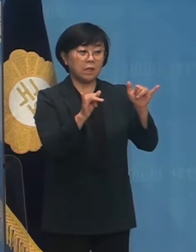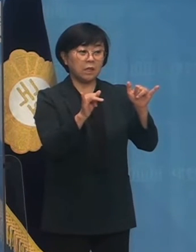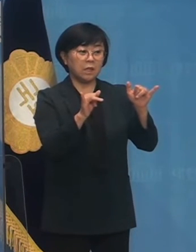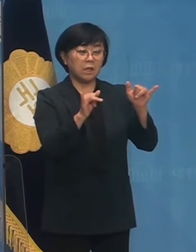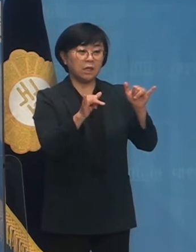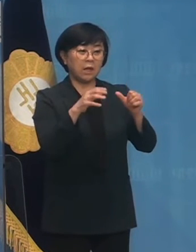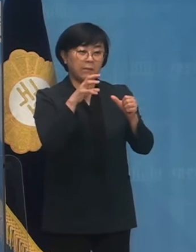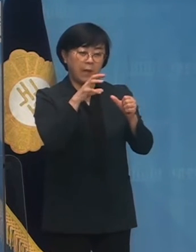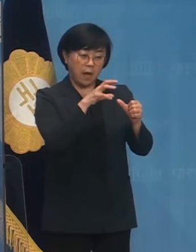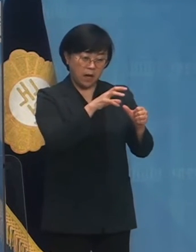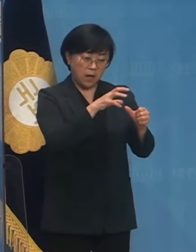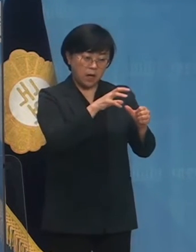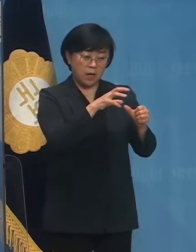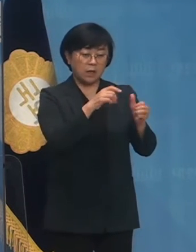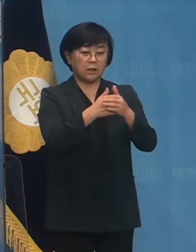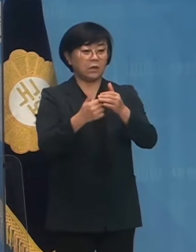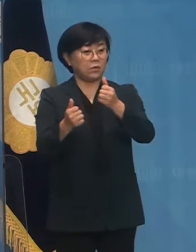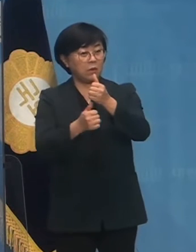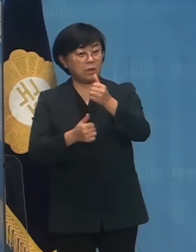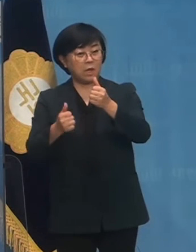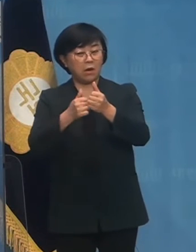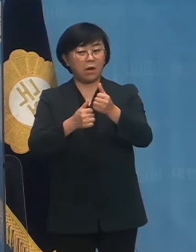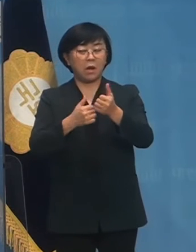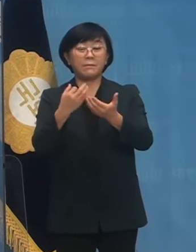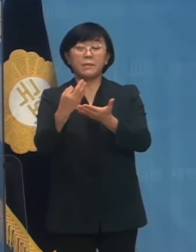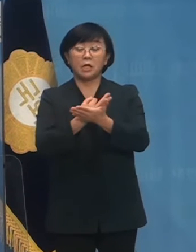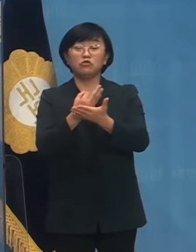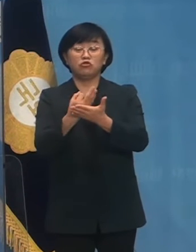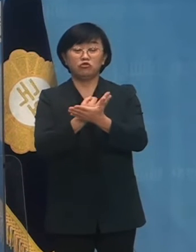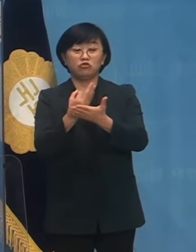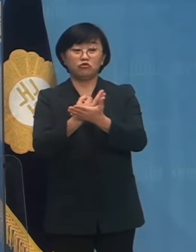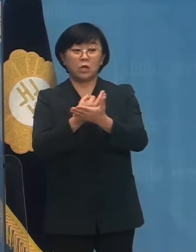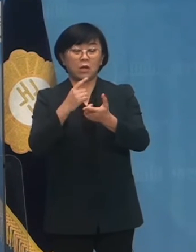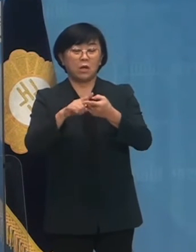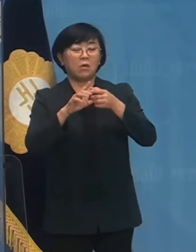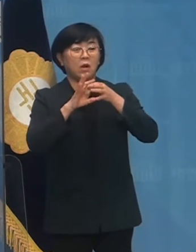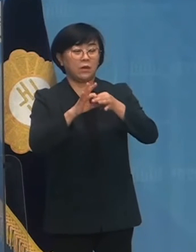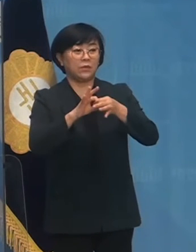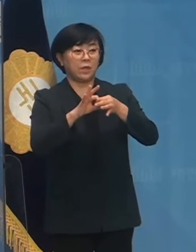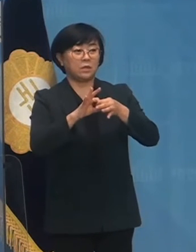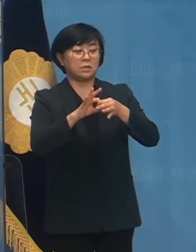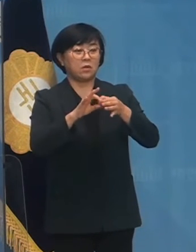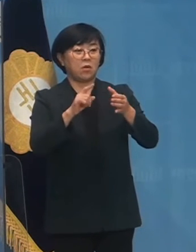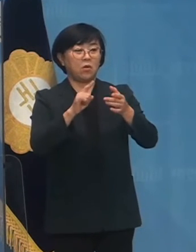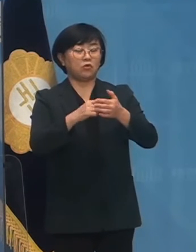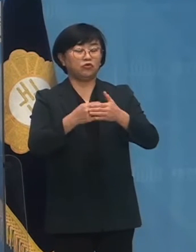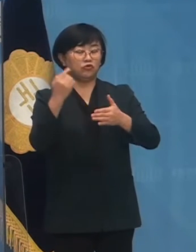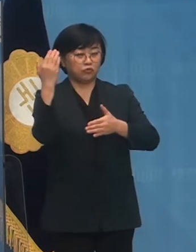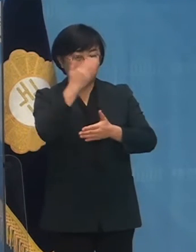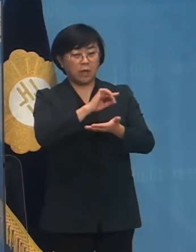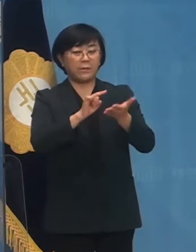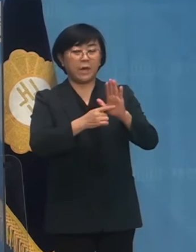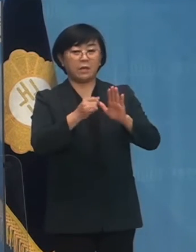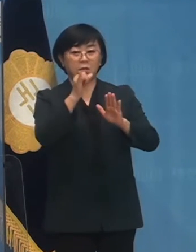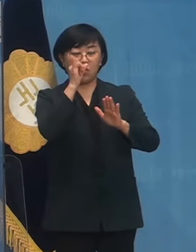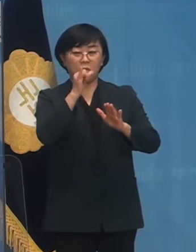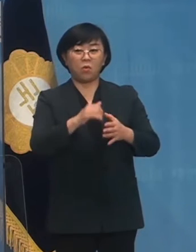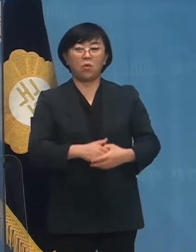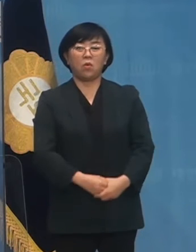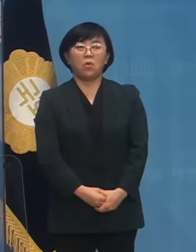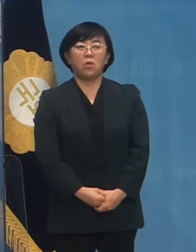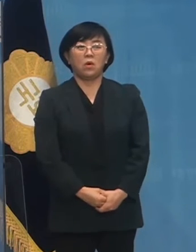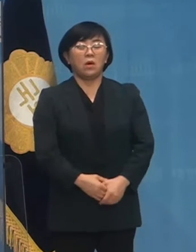깜깜이 손실보상위원회로 매출에 관련된 부분에 대해서 국민한테 상당히 공개해야 될 것이고